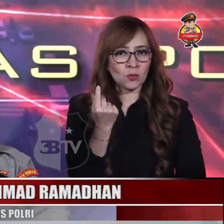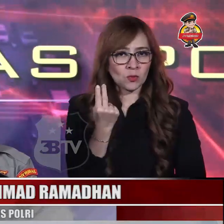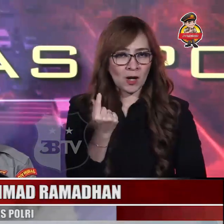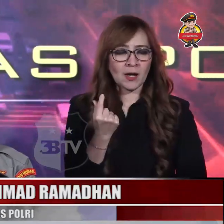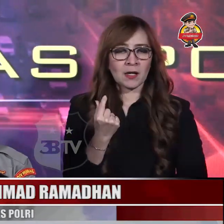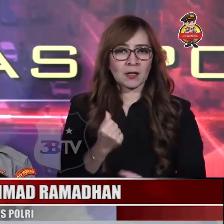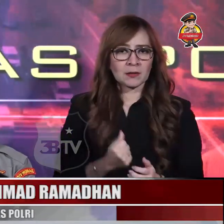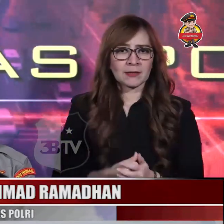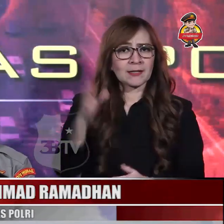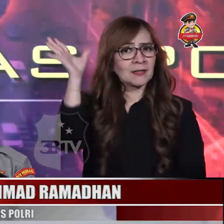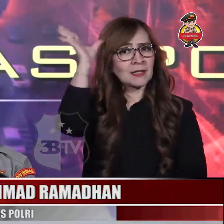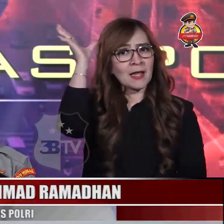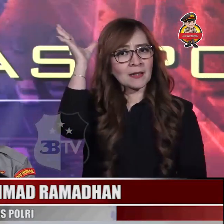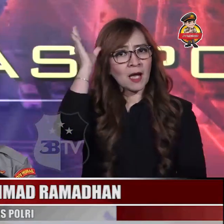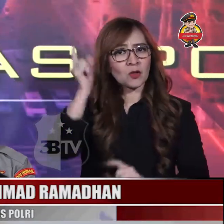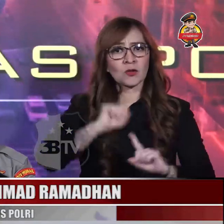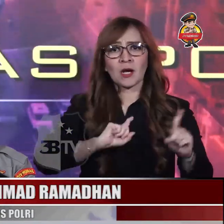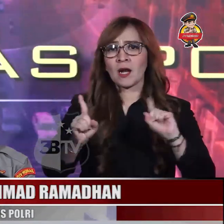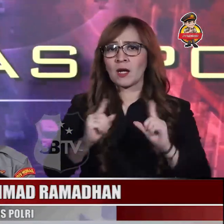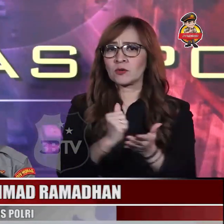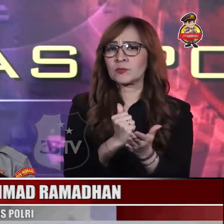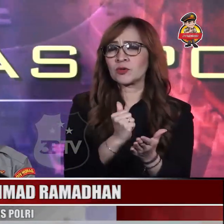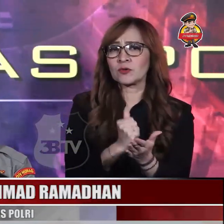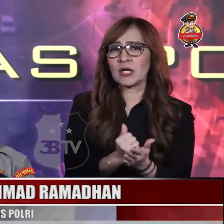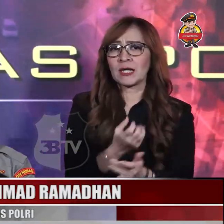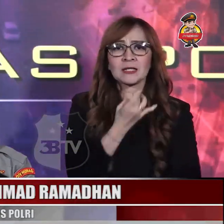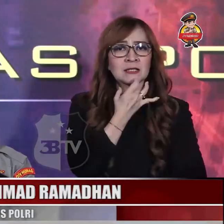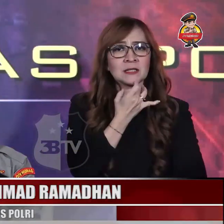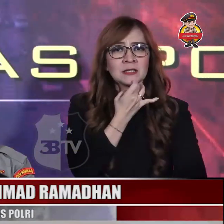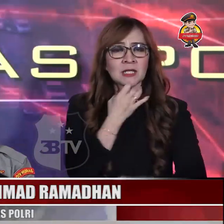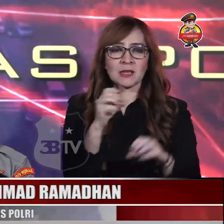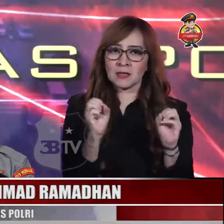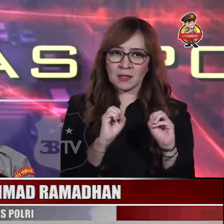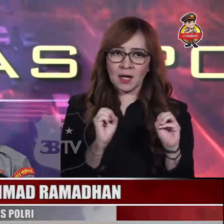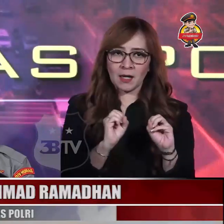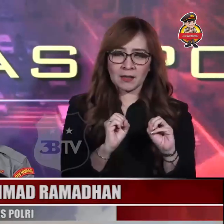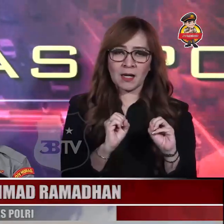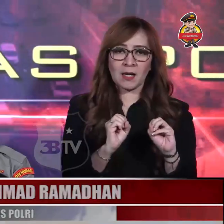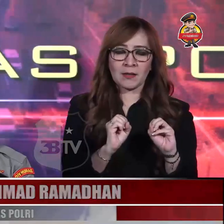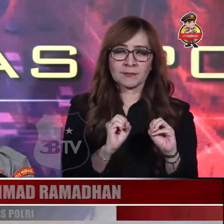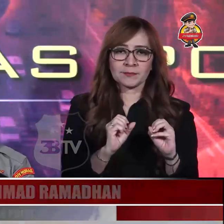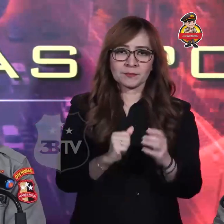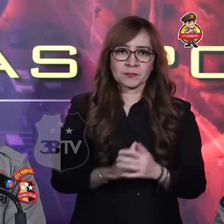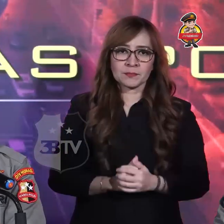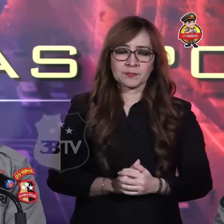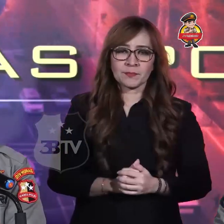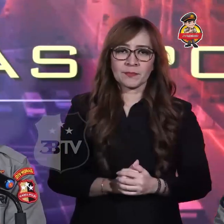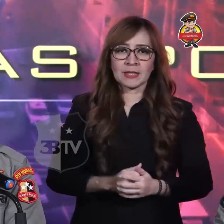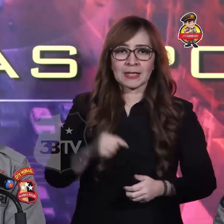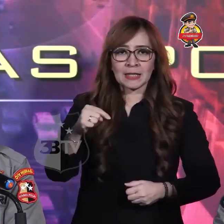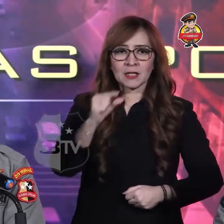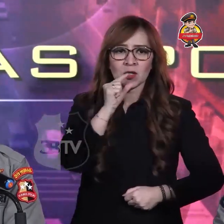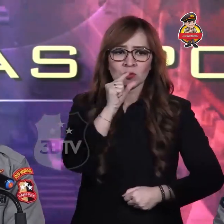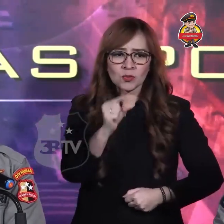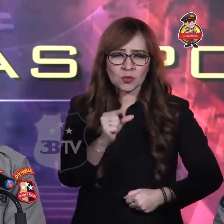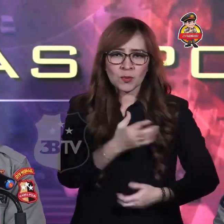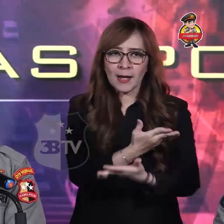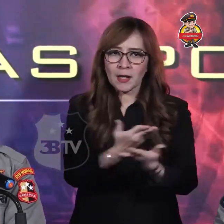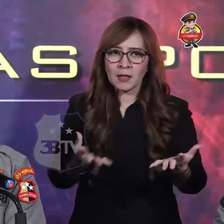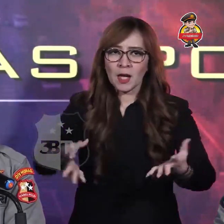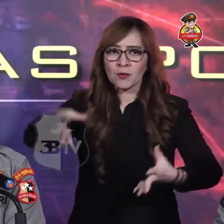bahwa keberadaan dia adalah ilegal. Nah, sekali lagi saya memberikan prolog ini untuk memberikan pemahaman,